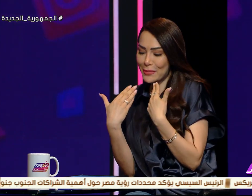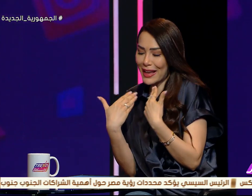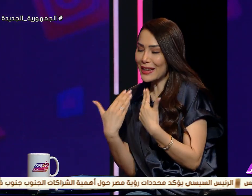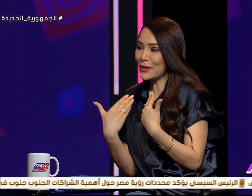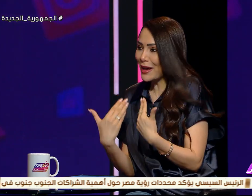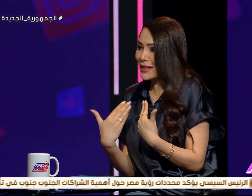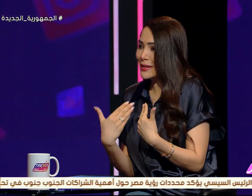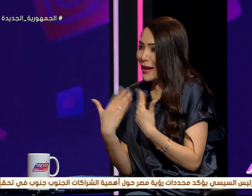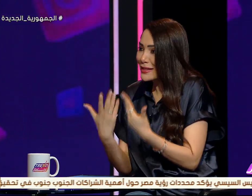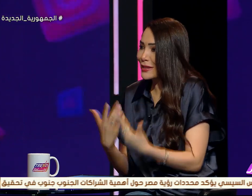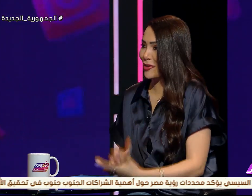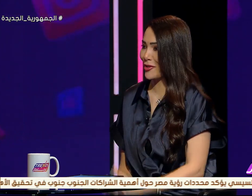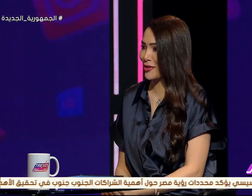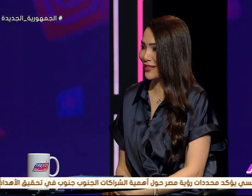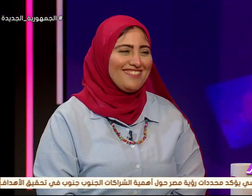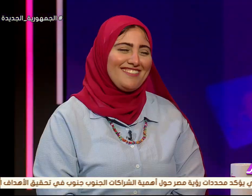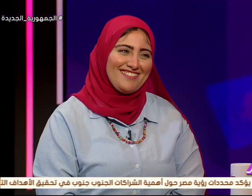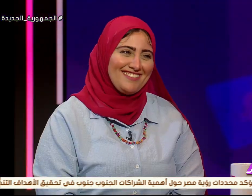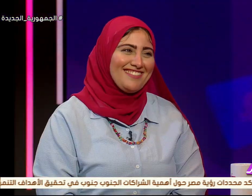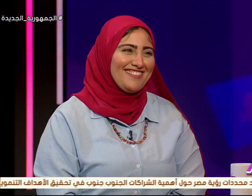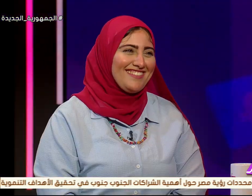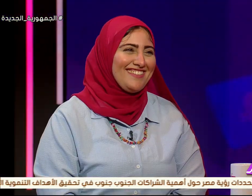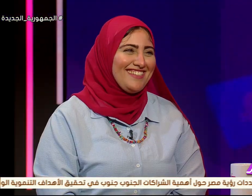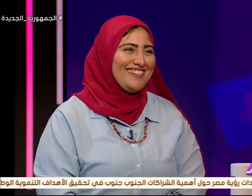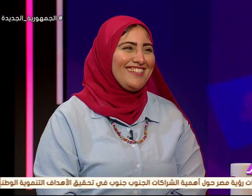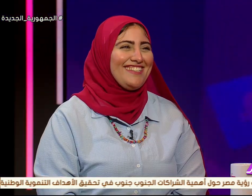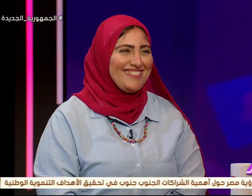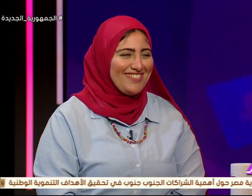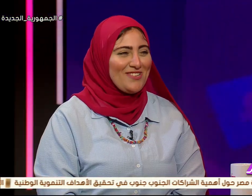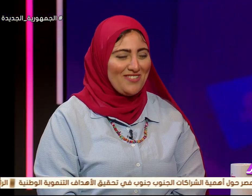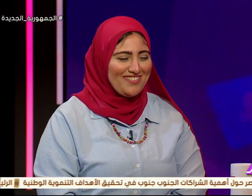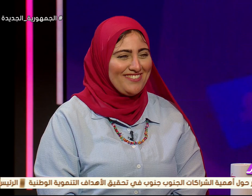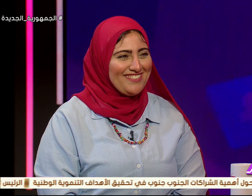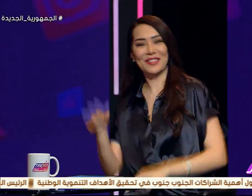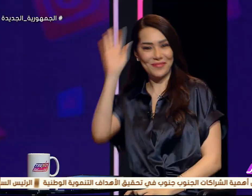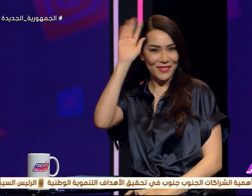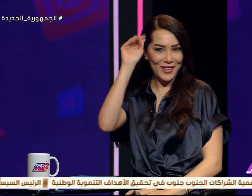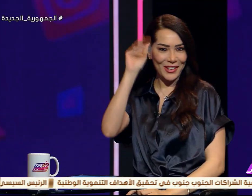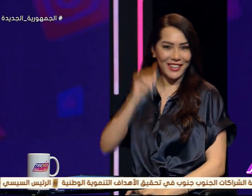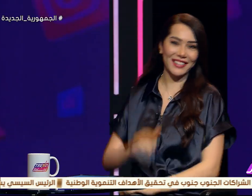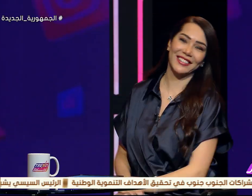بتخلي الواحد يبقى عايز يتفرج، عارفه، او عايز يتعلم. ان شاء الله. باي باي.